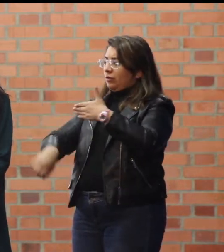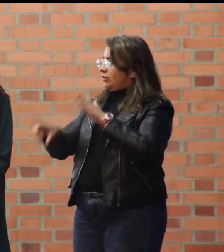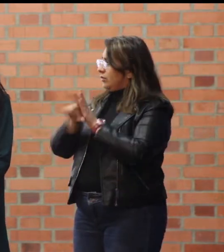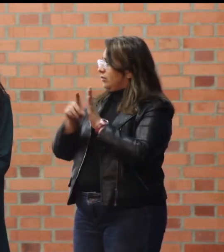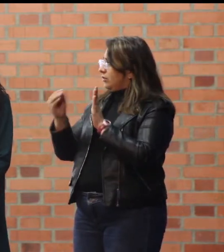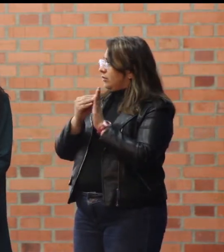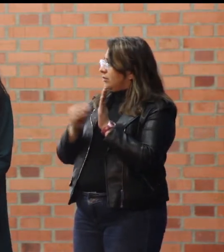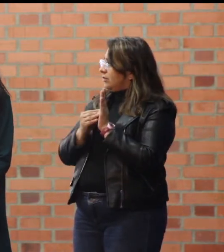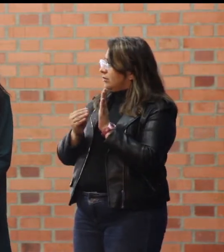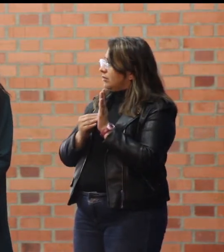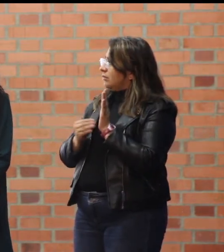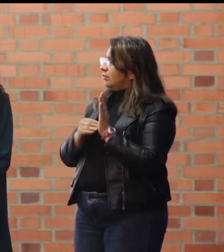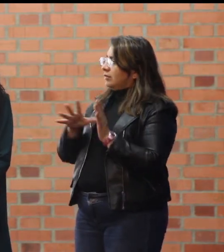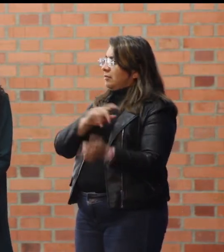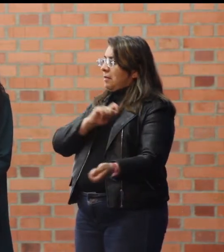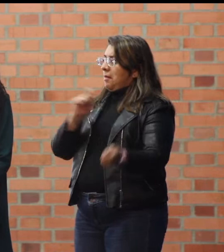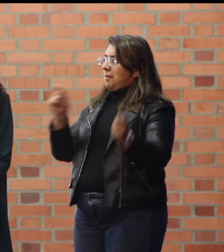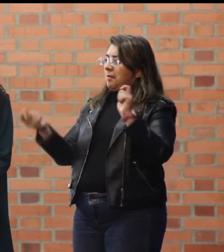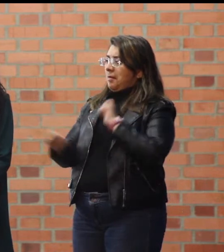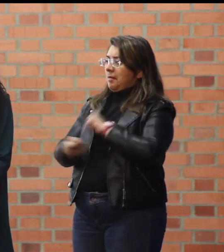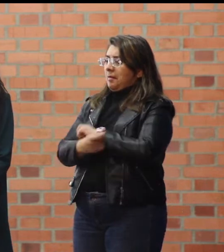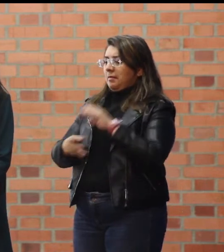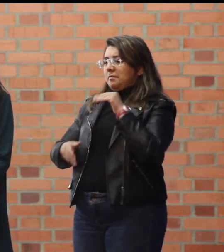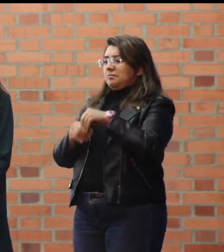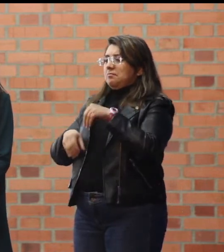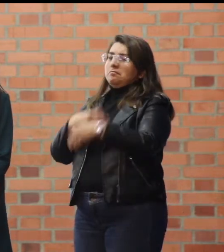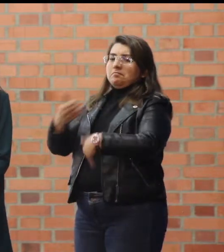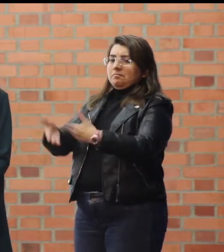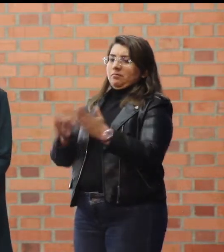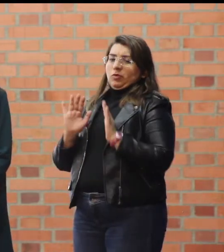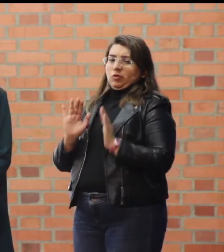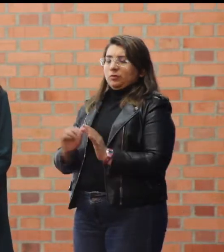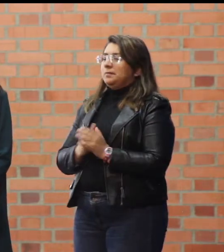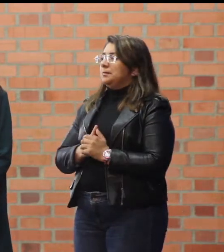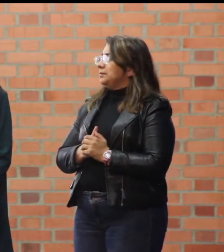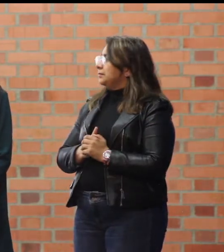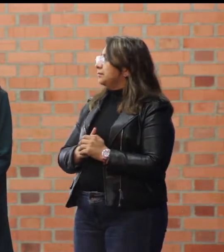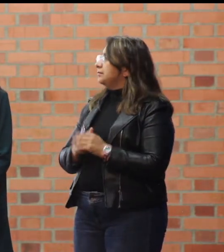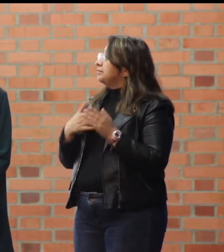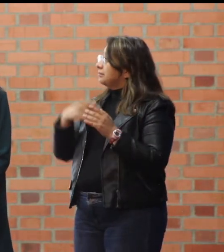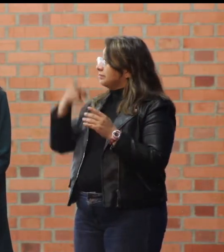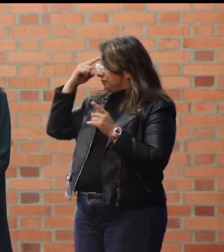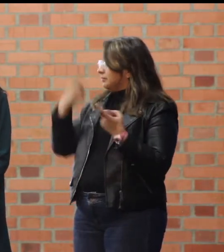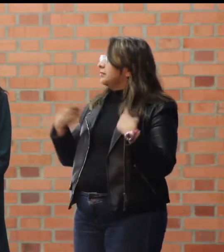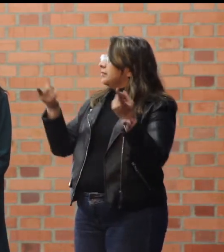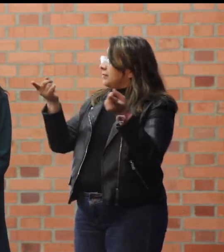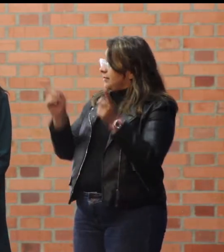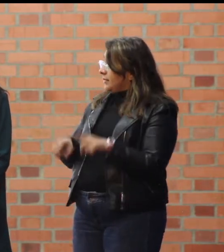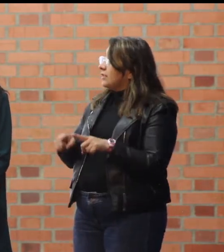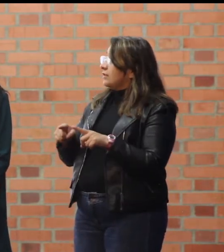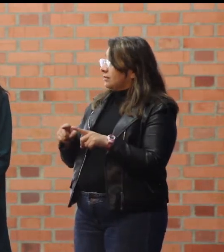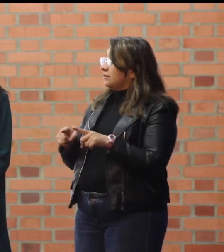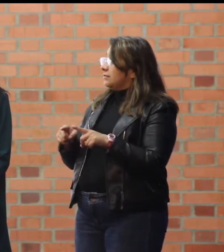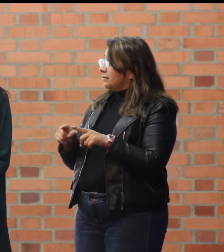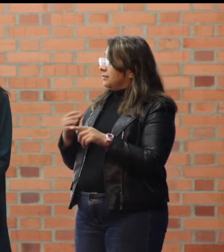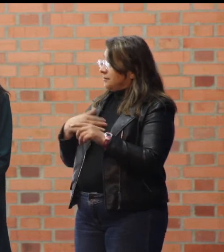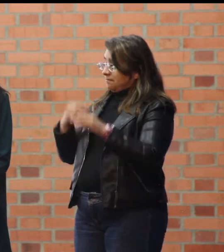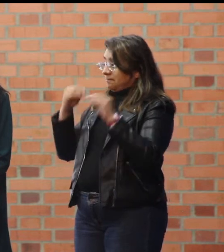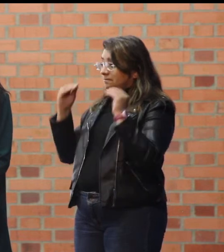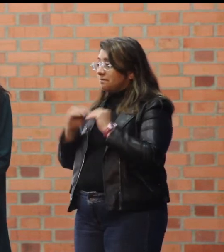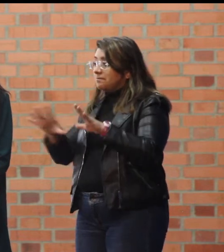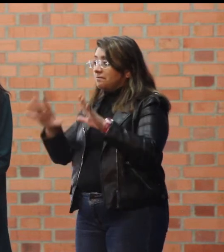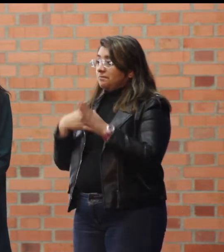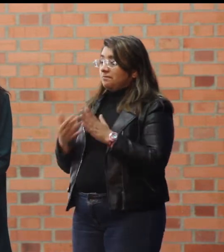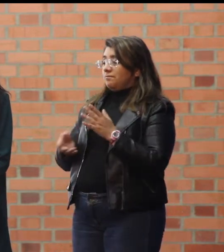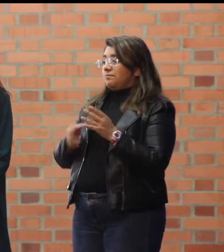aportar en la transformación de los Marcos legales vigentes pero también el lanzamiento de este premio nos permite dar